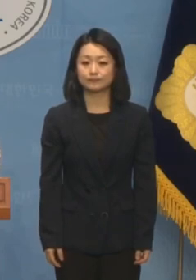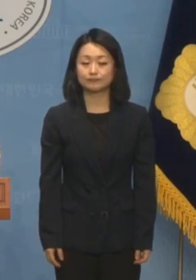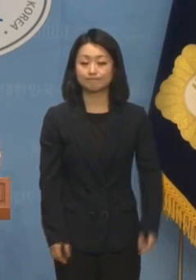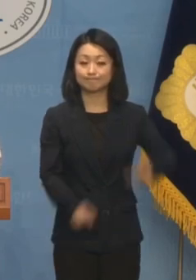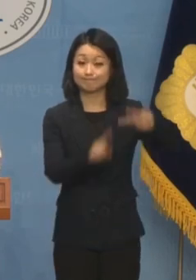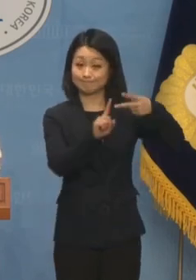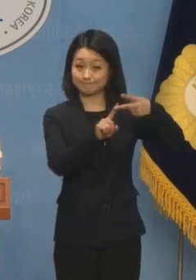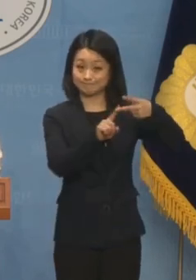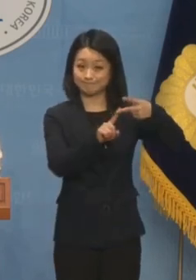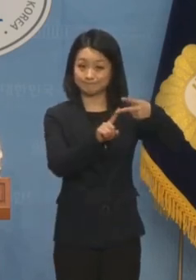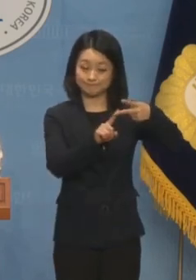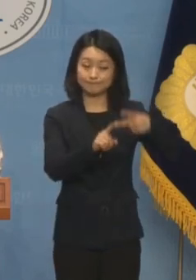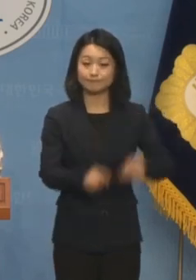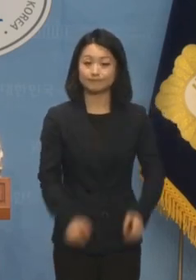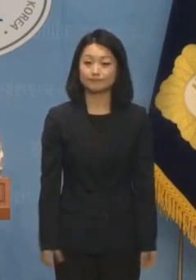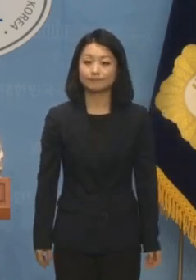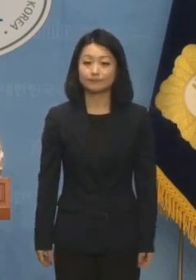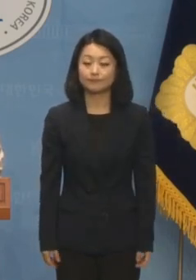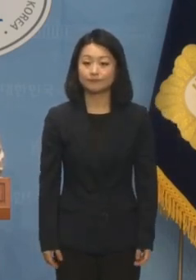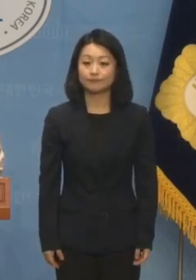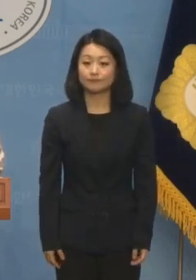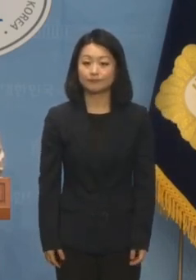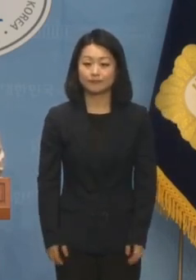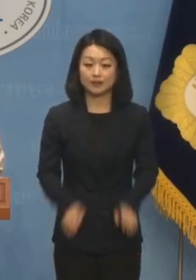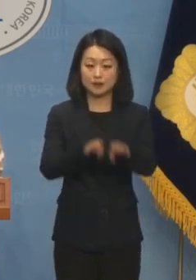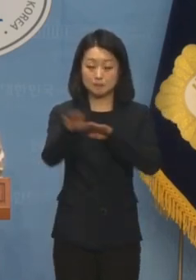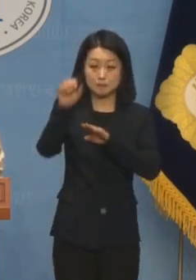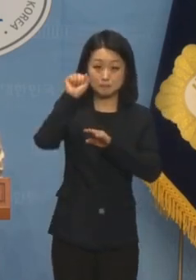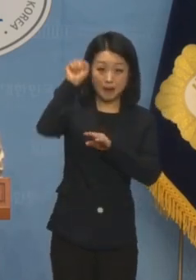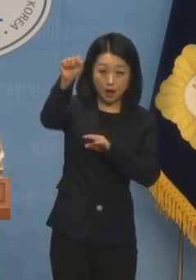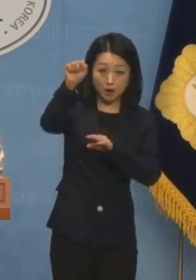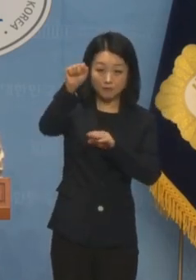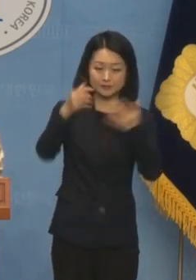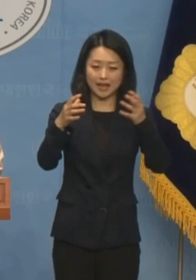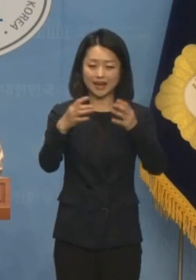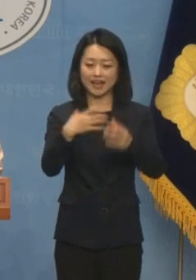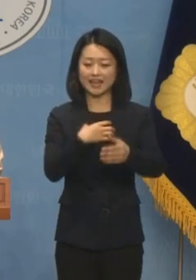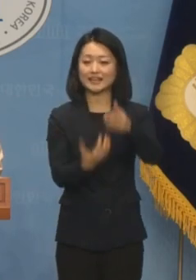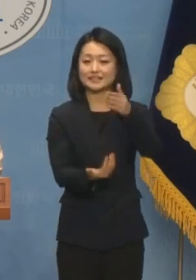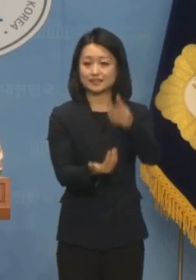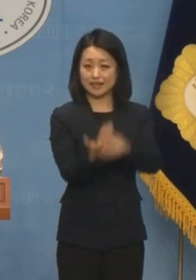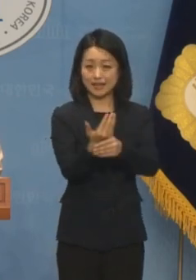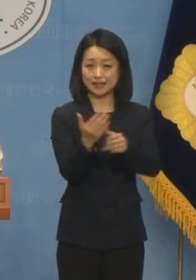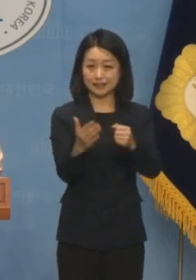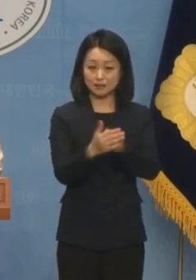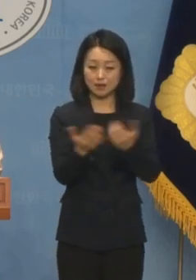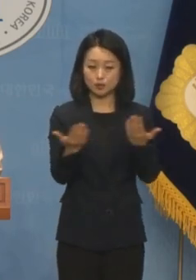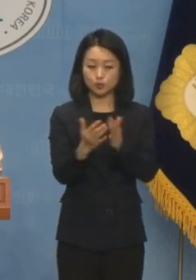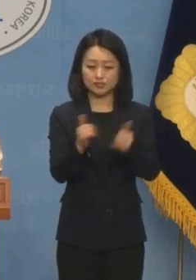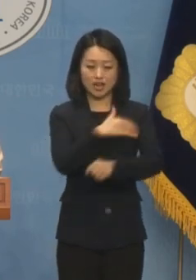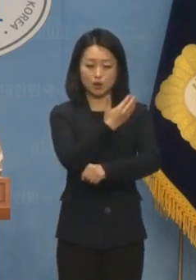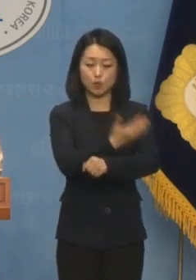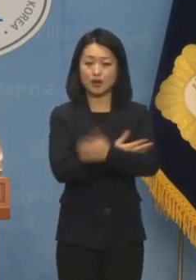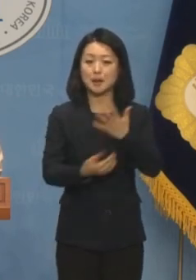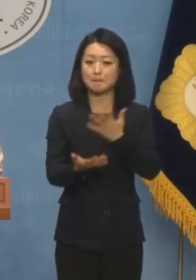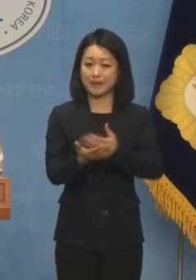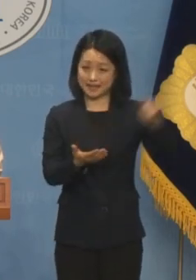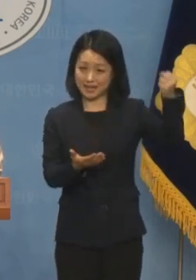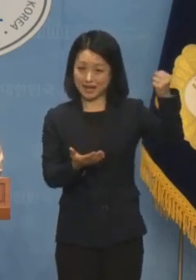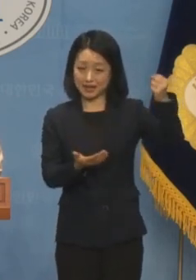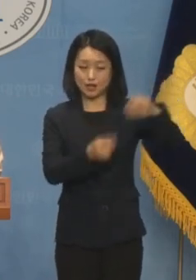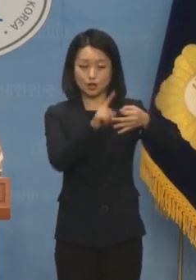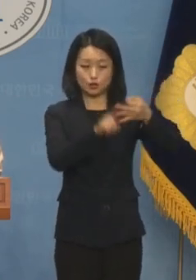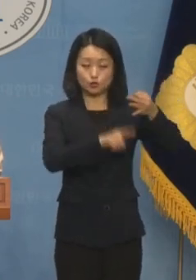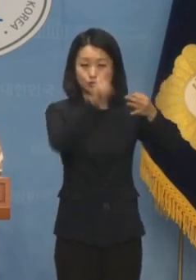두 번째입니다. 파업이 사회 재난이라며 노동자의 권리를 빼앗겠다는